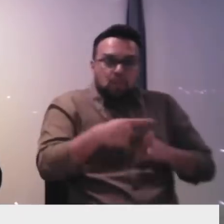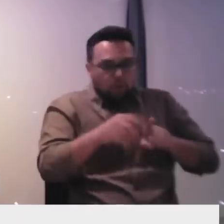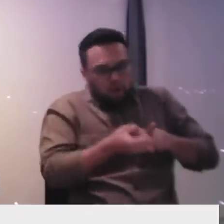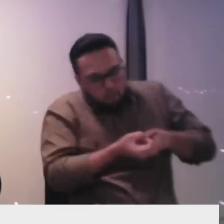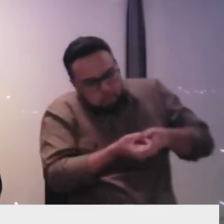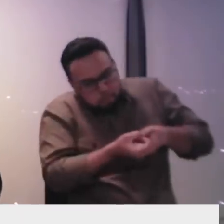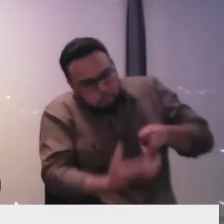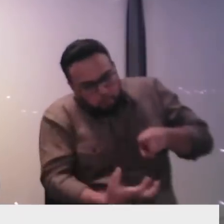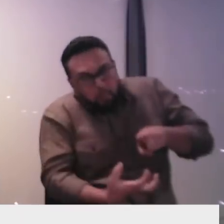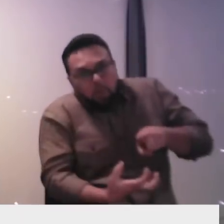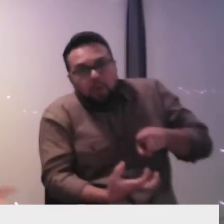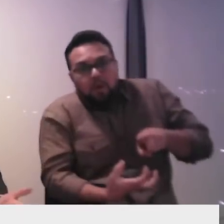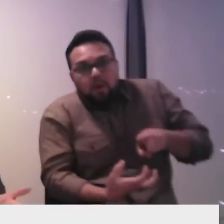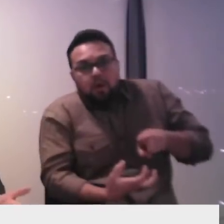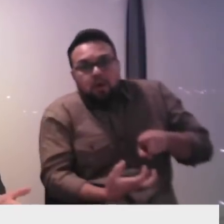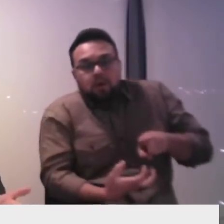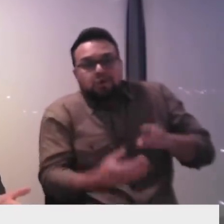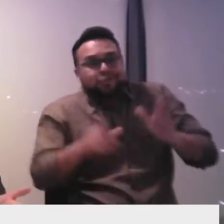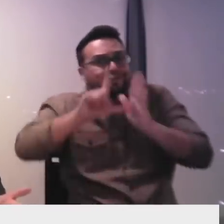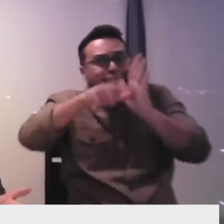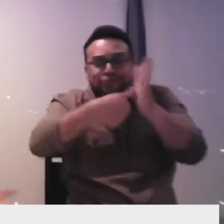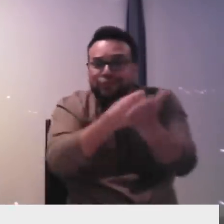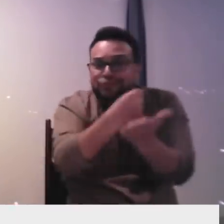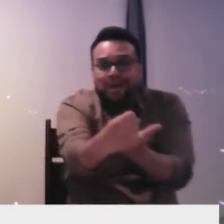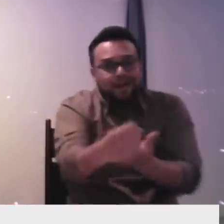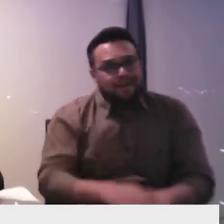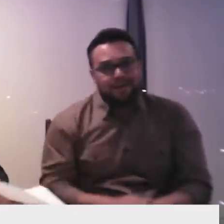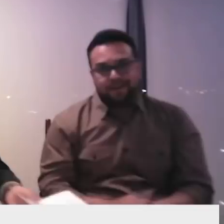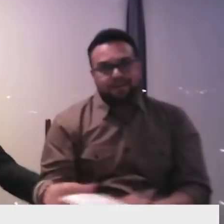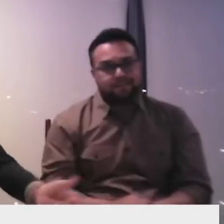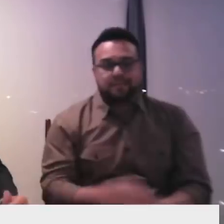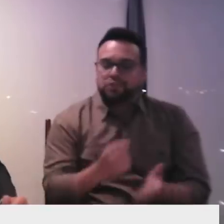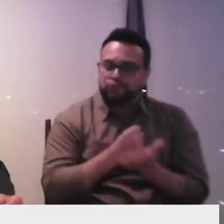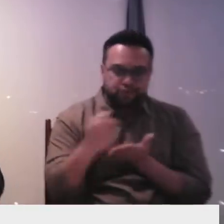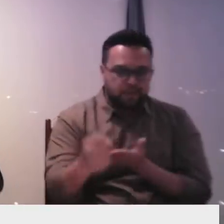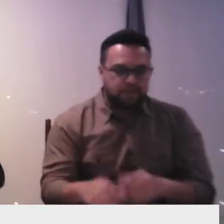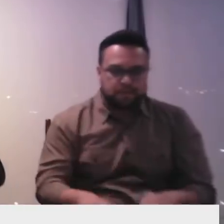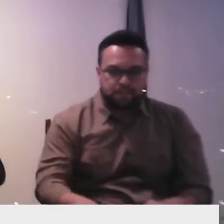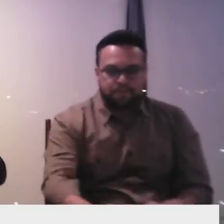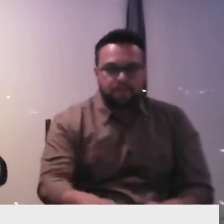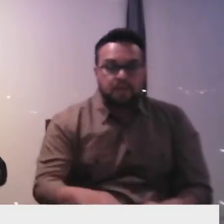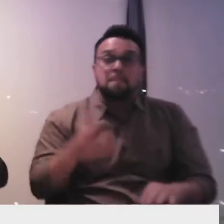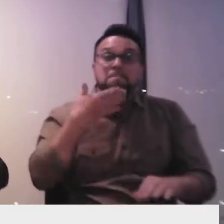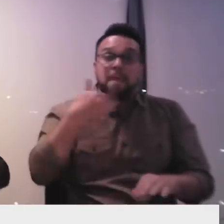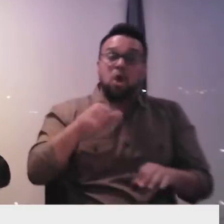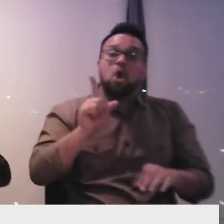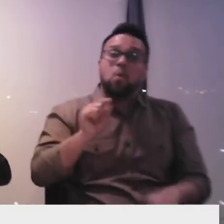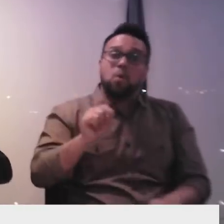virou um ovo de avestruz, é tarde, pessoal. É tarde. Para mim, seria mais